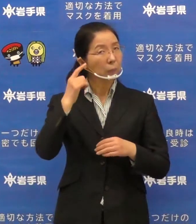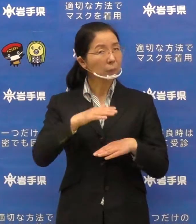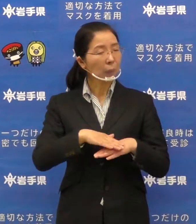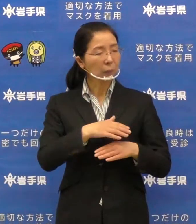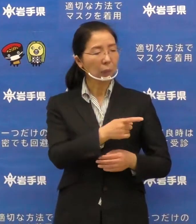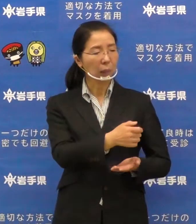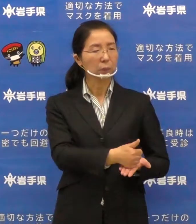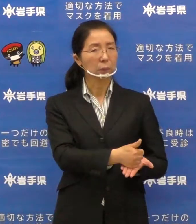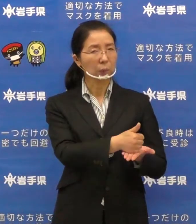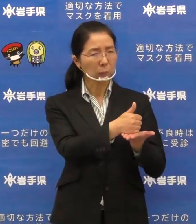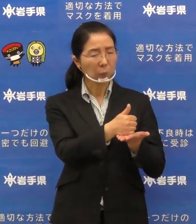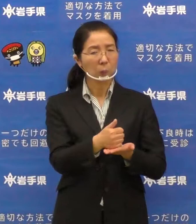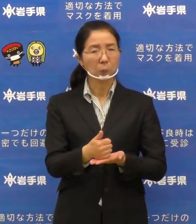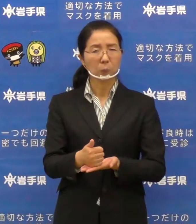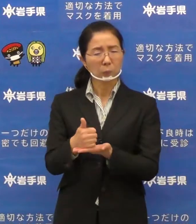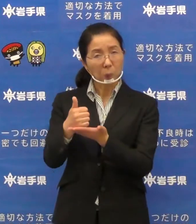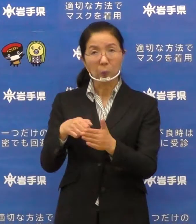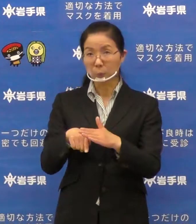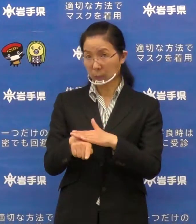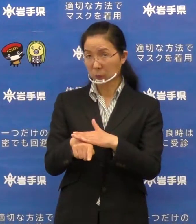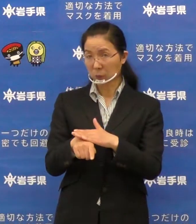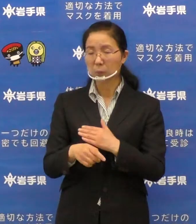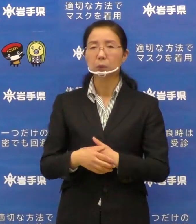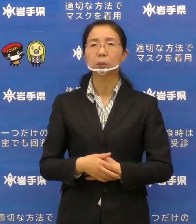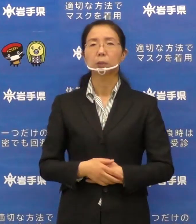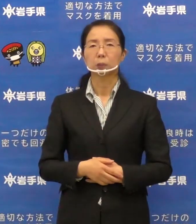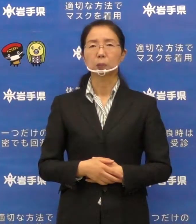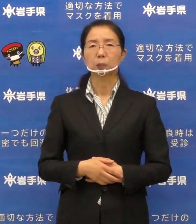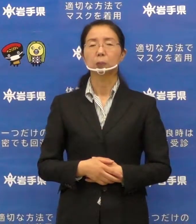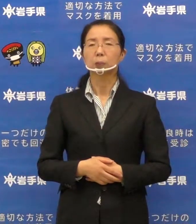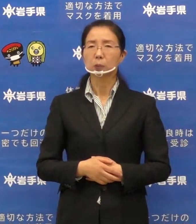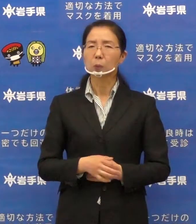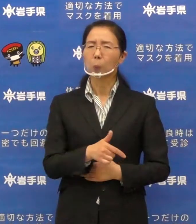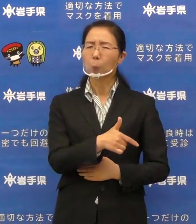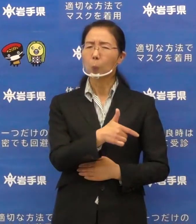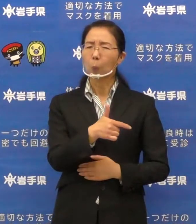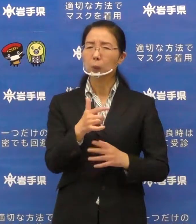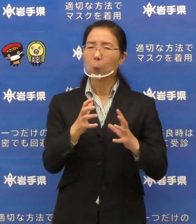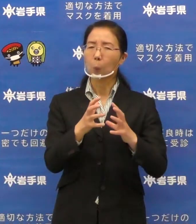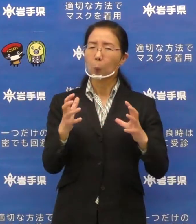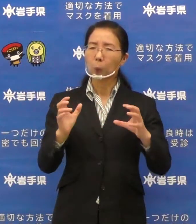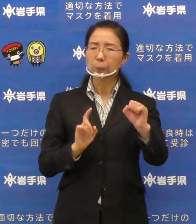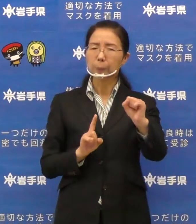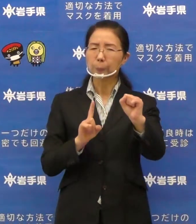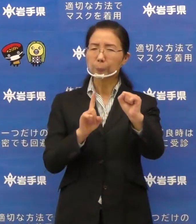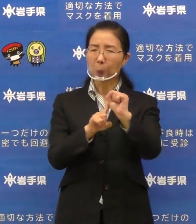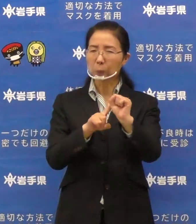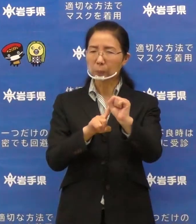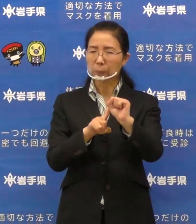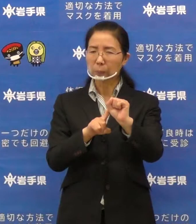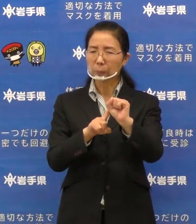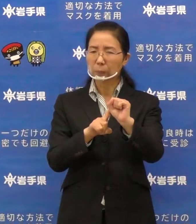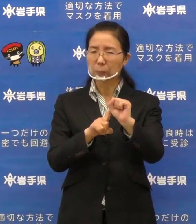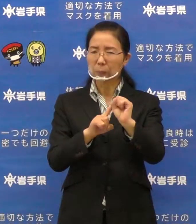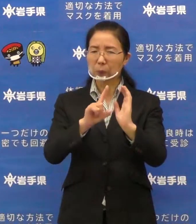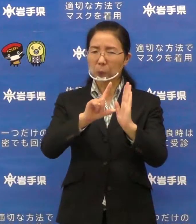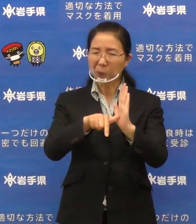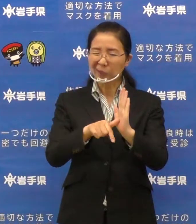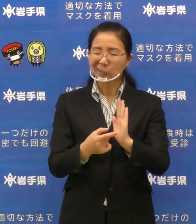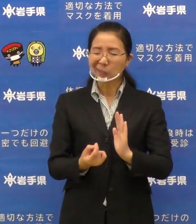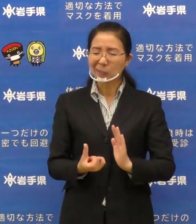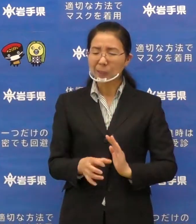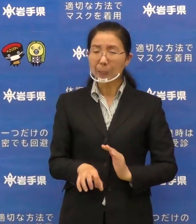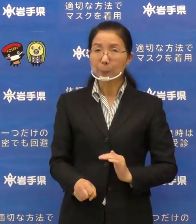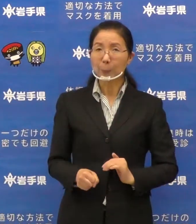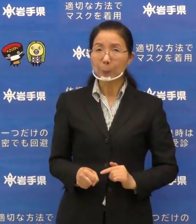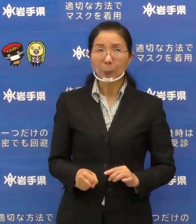尊重されたということなんですか。 やっぱり何か大きいものをつかむためにはこう小さいものを掴んだままでは